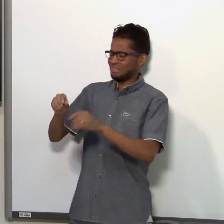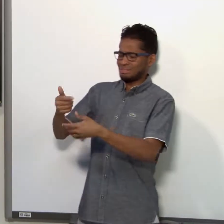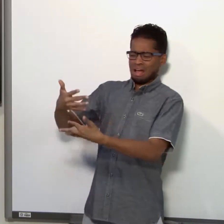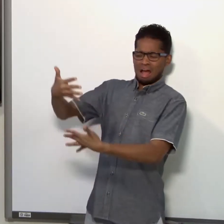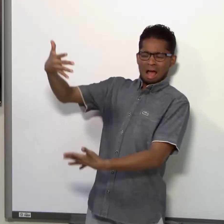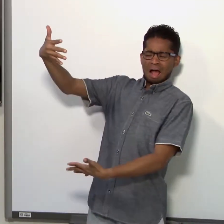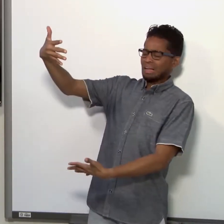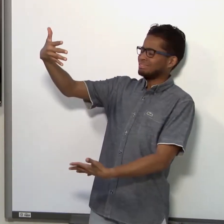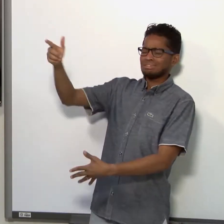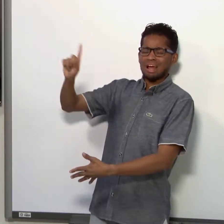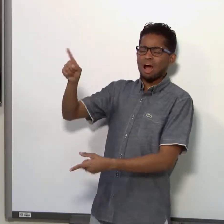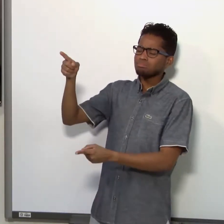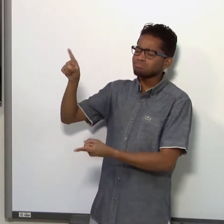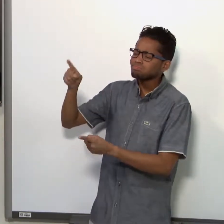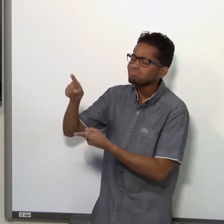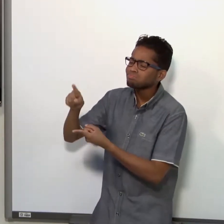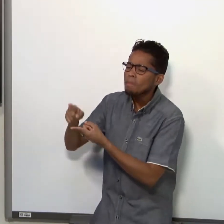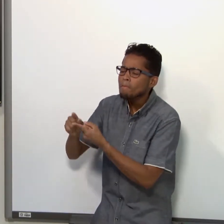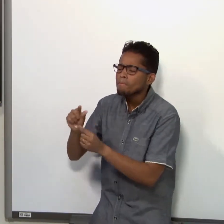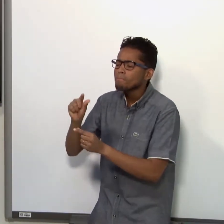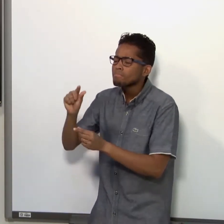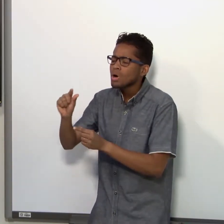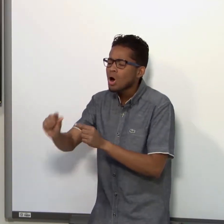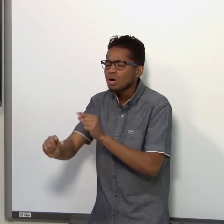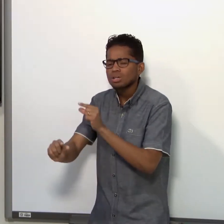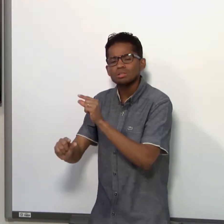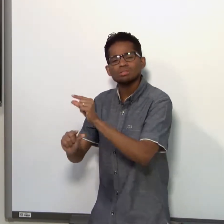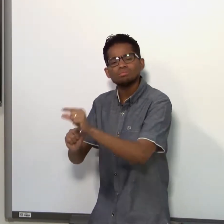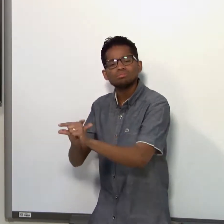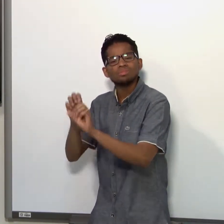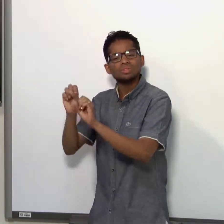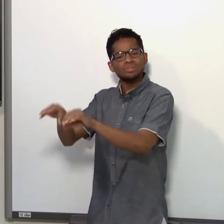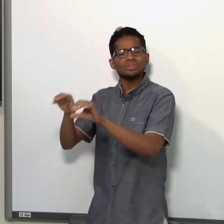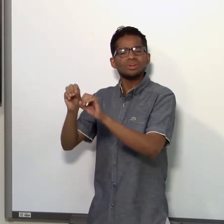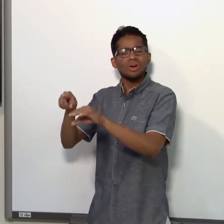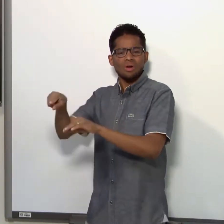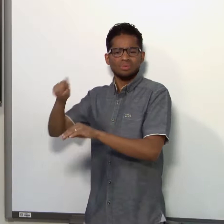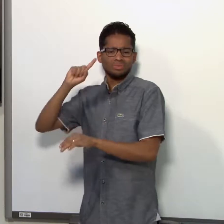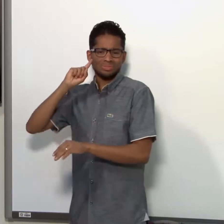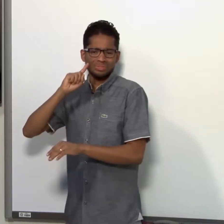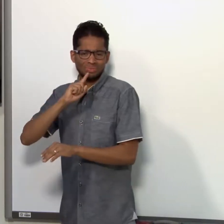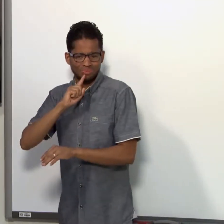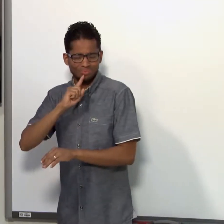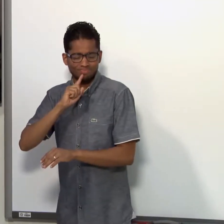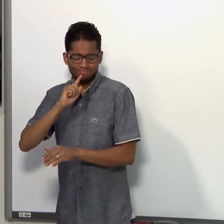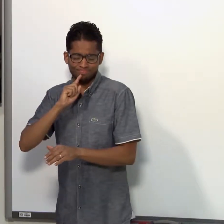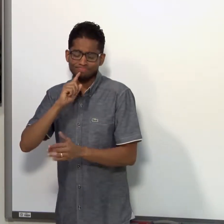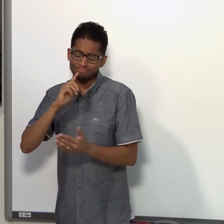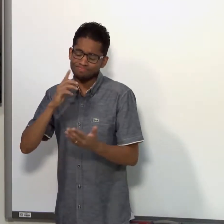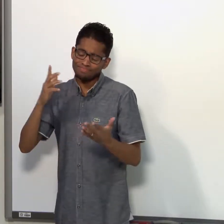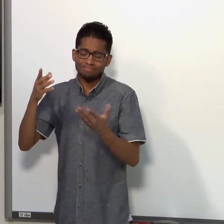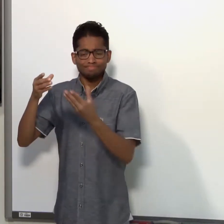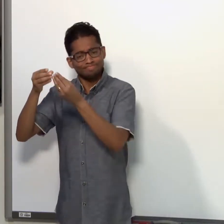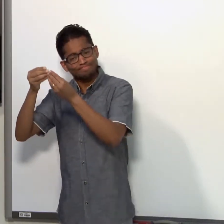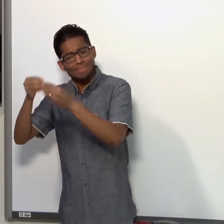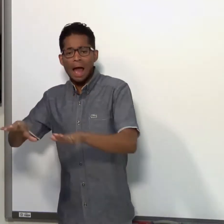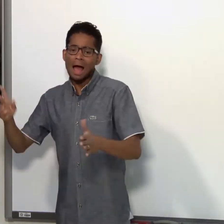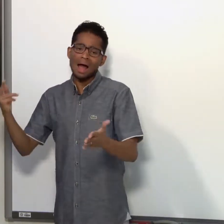audismo. Então, o currículo ali para os surdos é reduzido no processo de